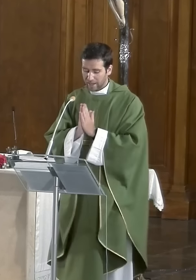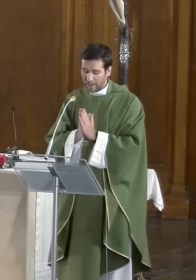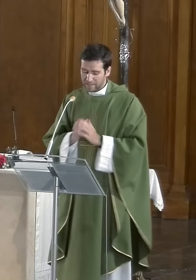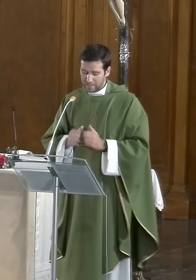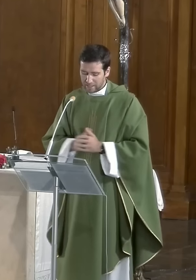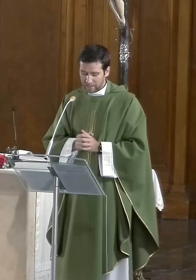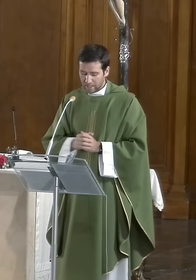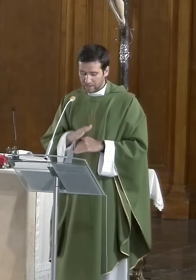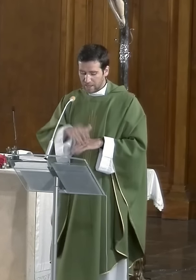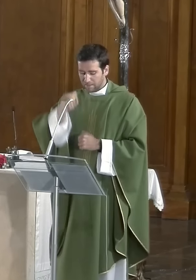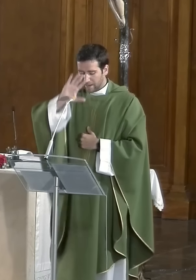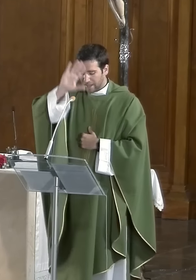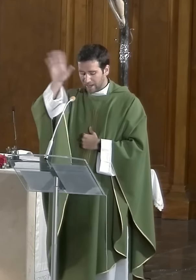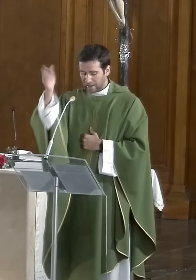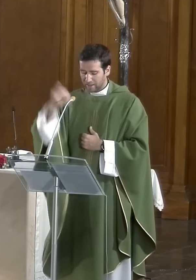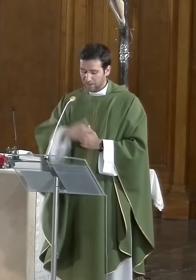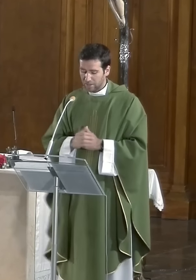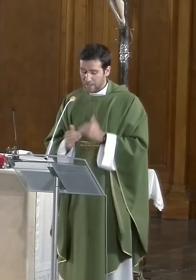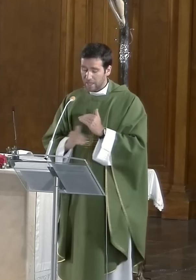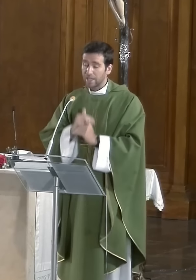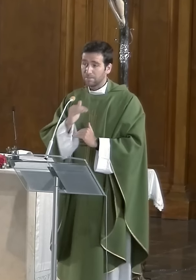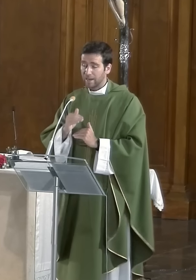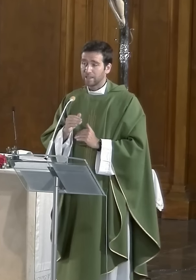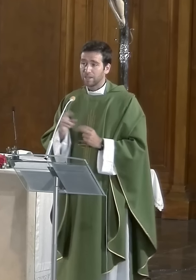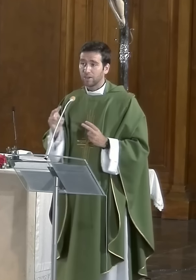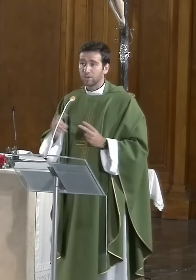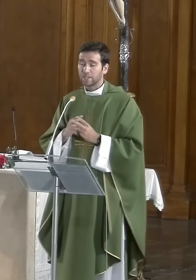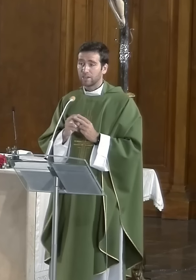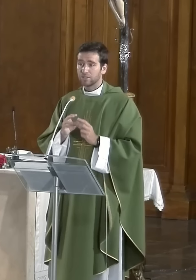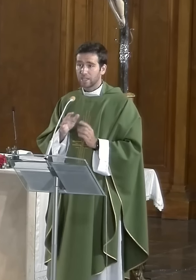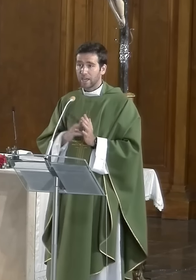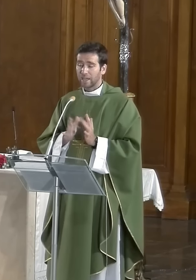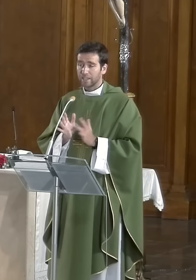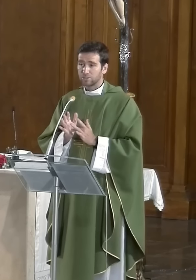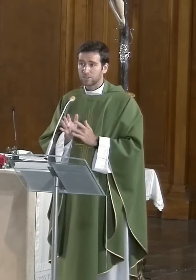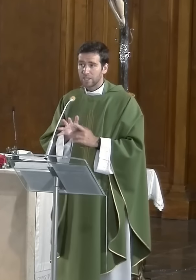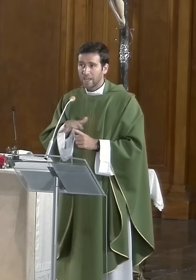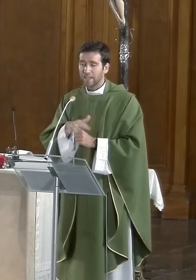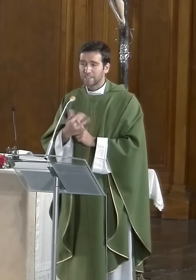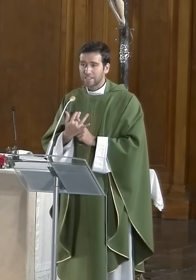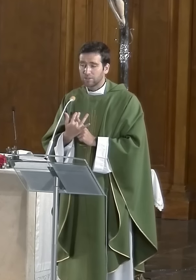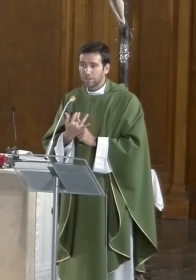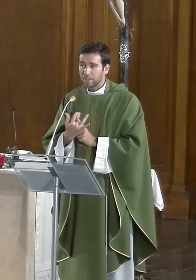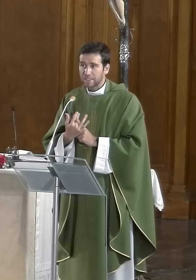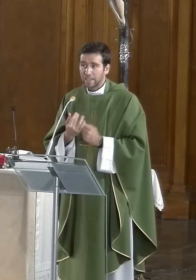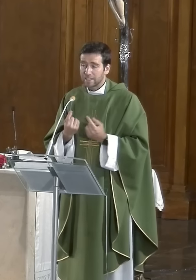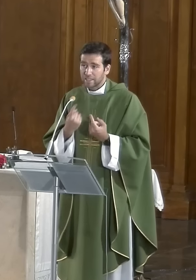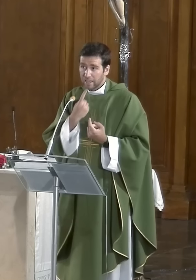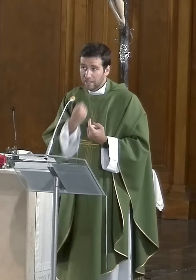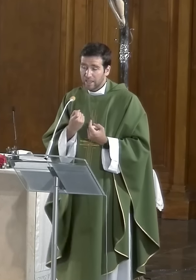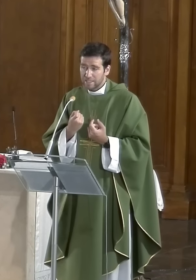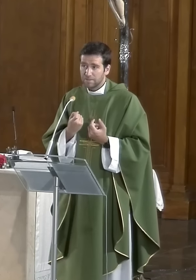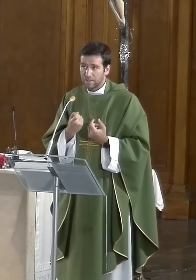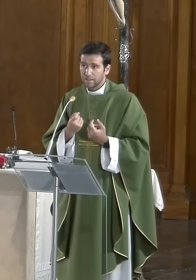esa santidad, para llegar al cielo y para también encontrarnos a Jesús en esas situaciones en las que es difícil a